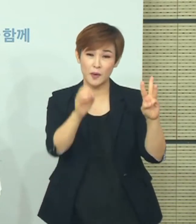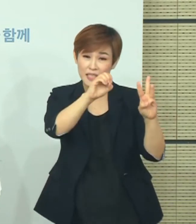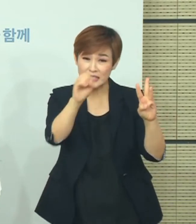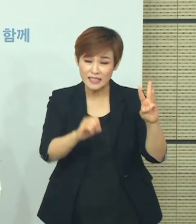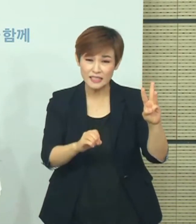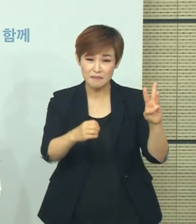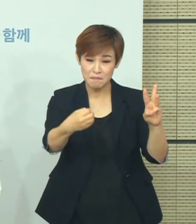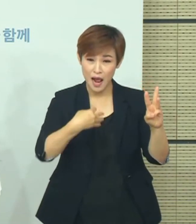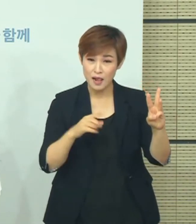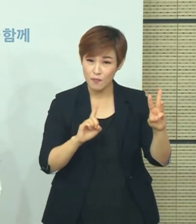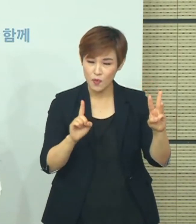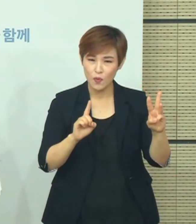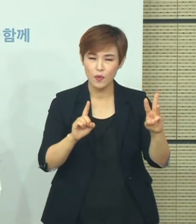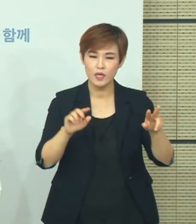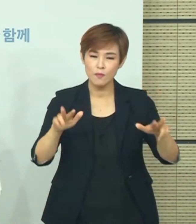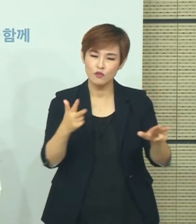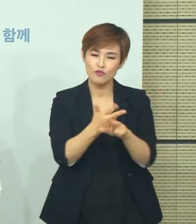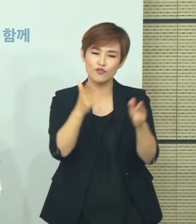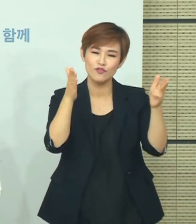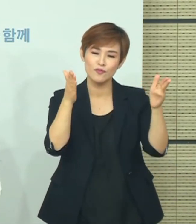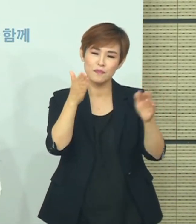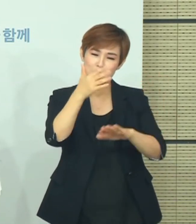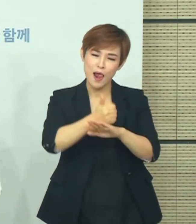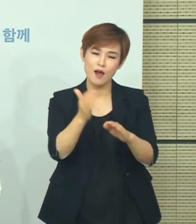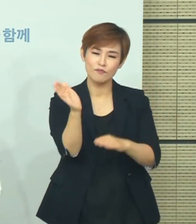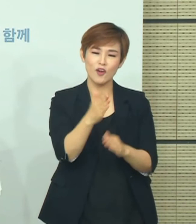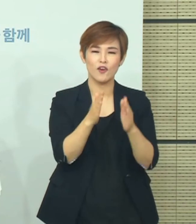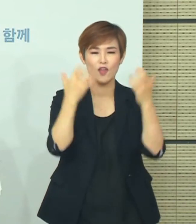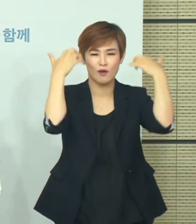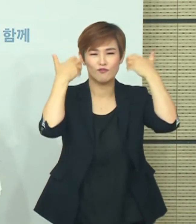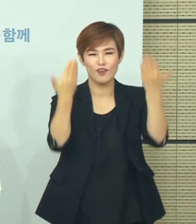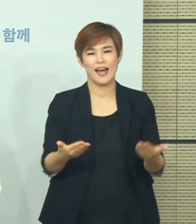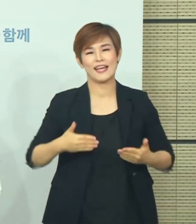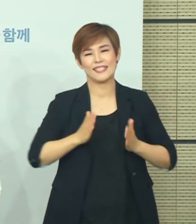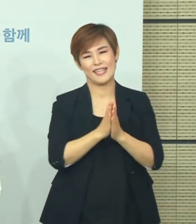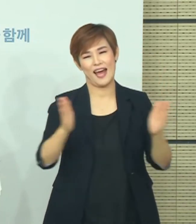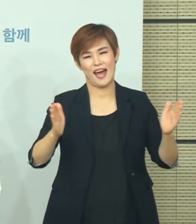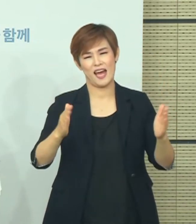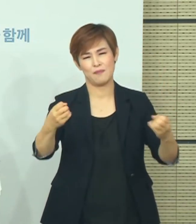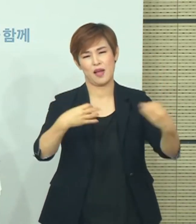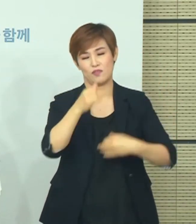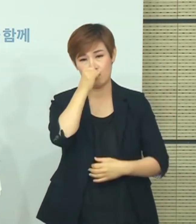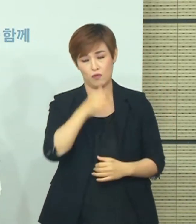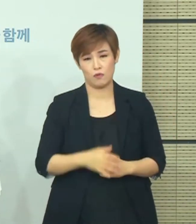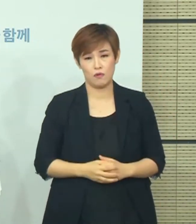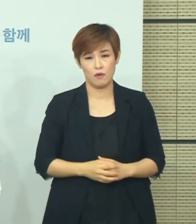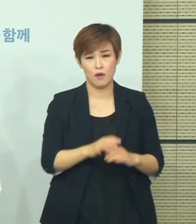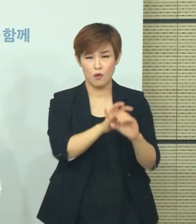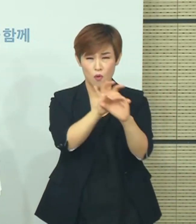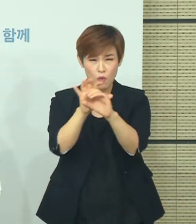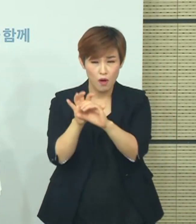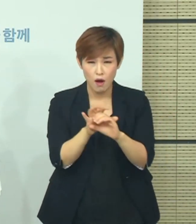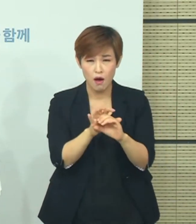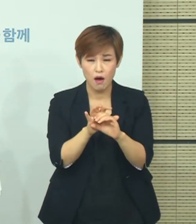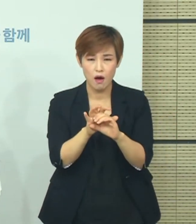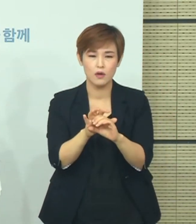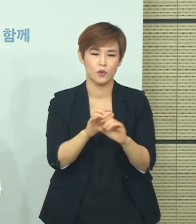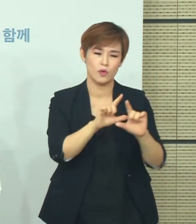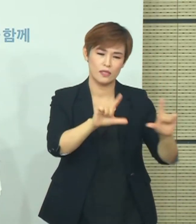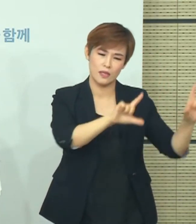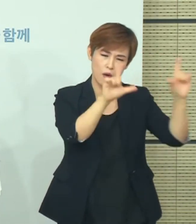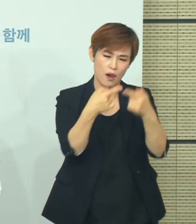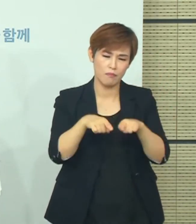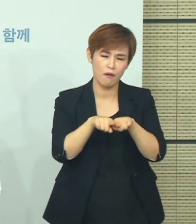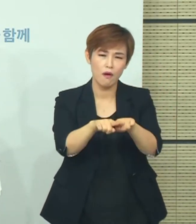이번 주말부터 휴가를 떠나겠다고 답한 조사가 있었습니다. 코로나19와 함께하는 새로운 일상이 이어지는